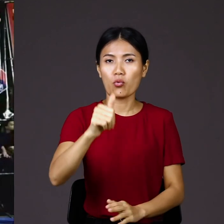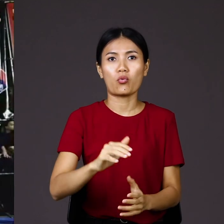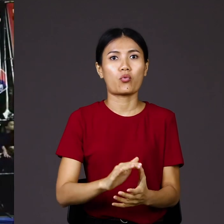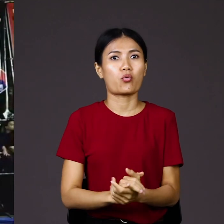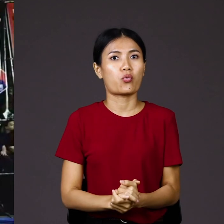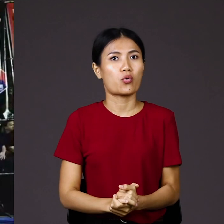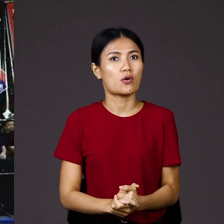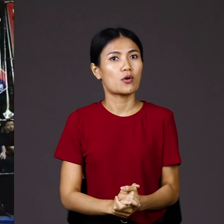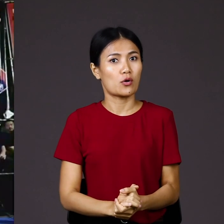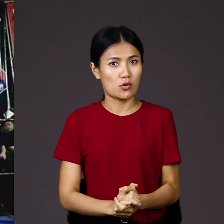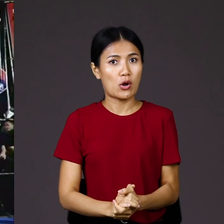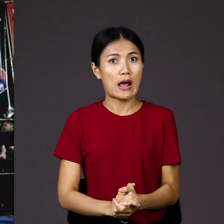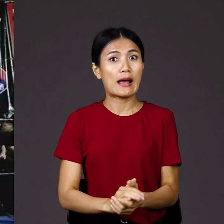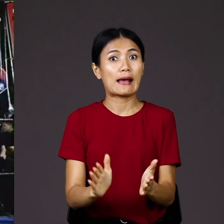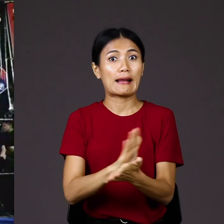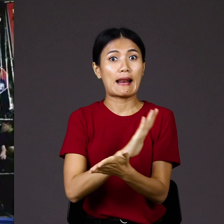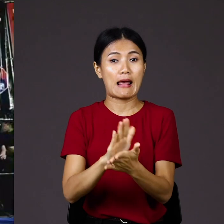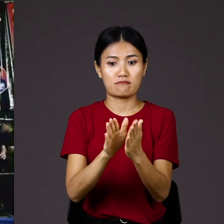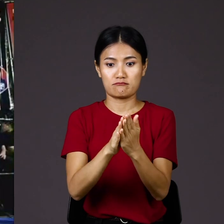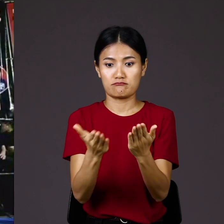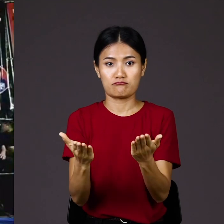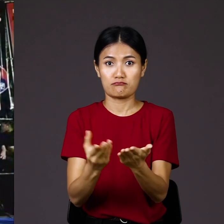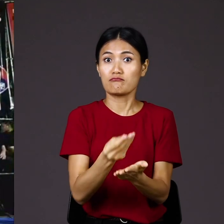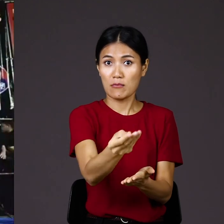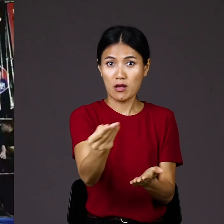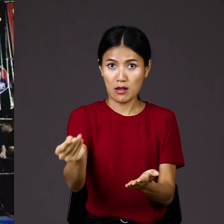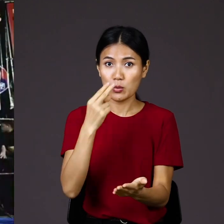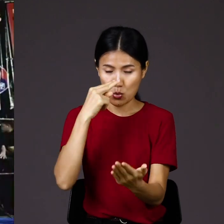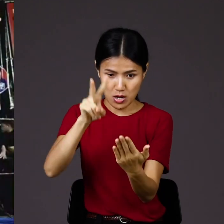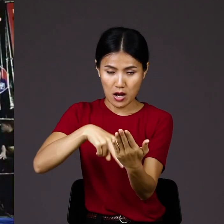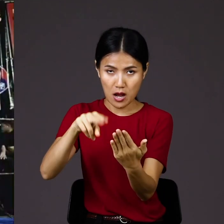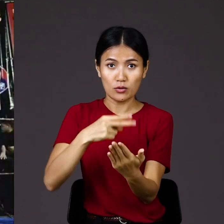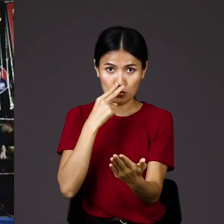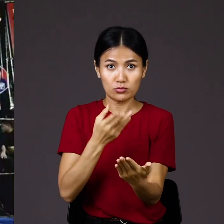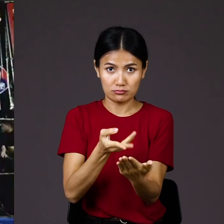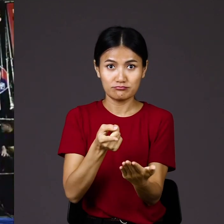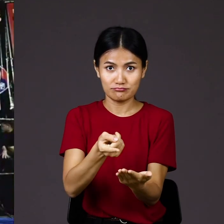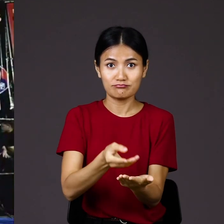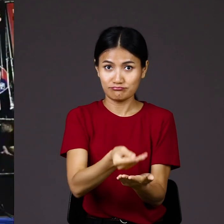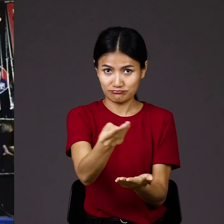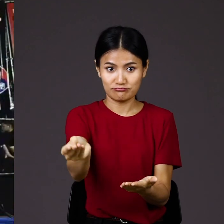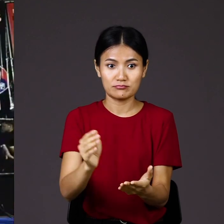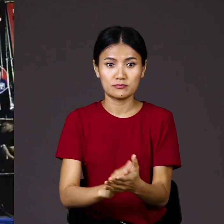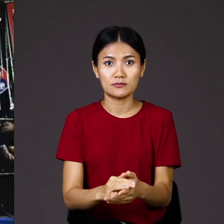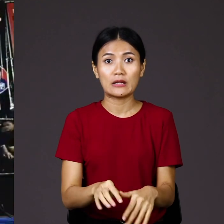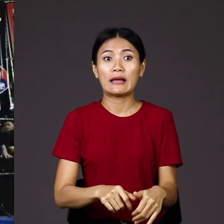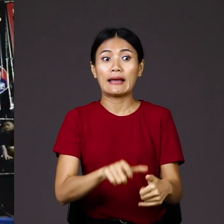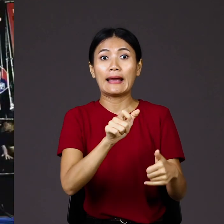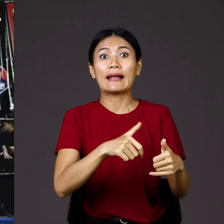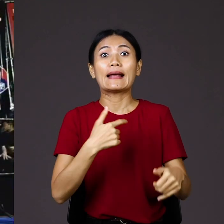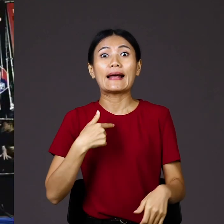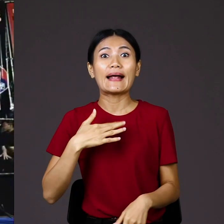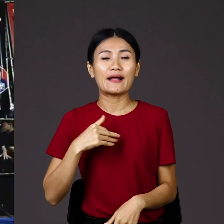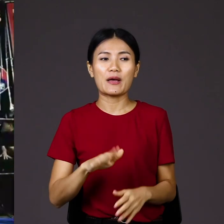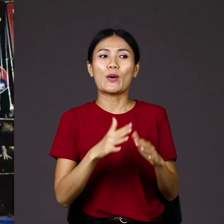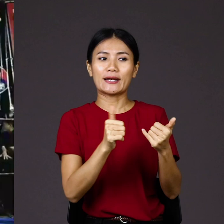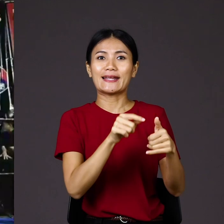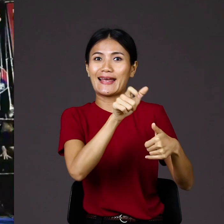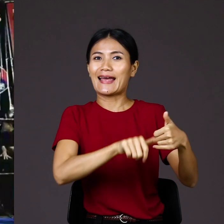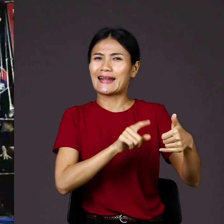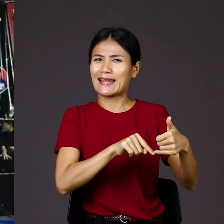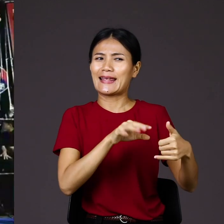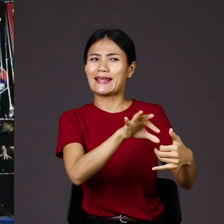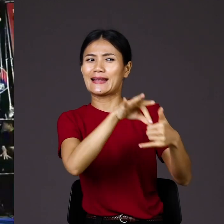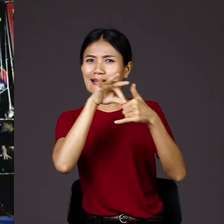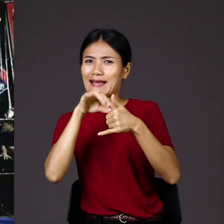ยไปแล้วและสามารถอ่านจากได้เอกสารแผ่นพับต่างๆพอเราคัดเลือกให้คุณไพบูลย์ลงก็ต้อง